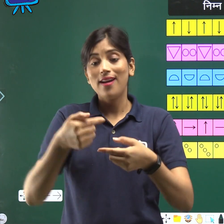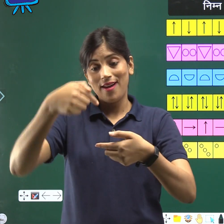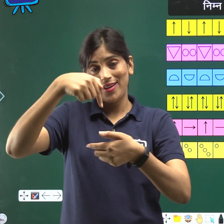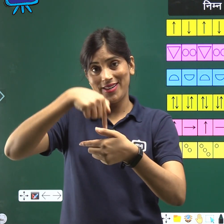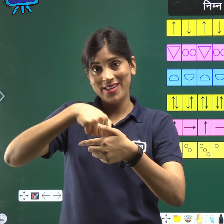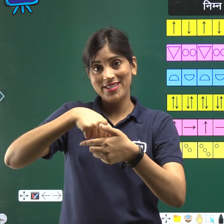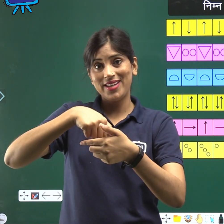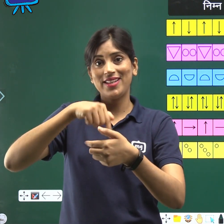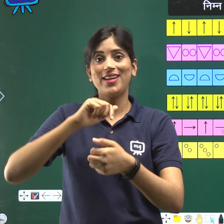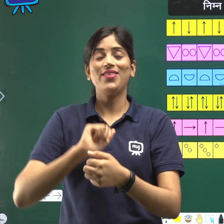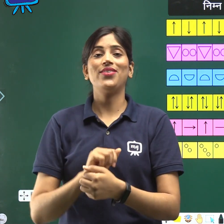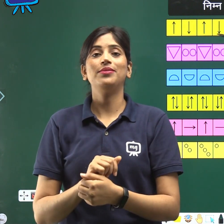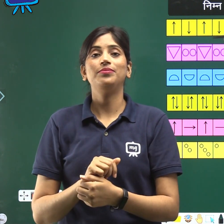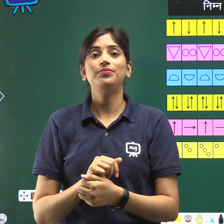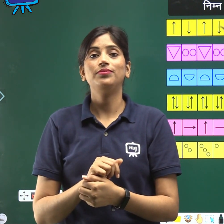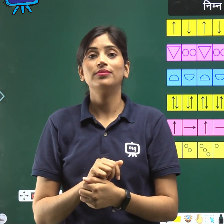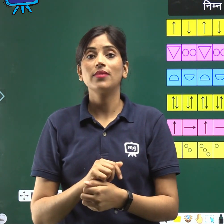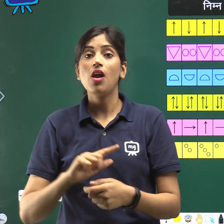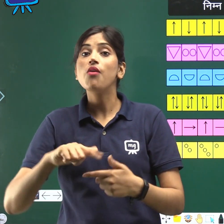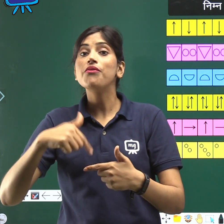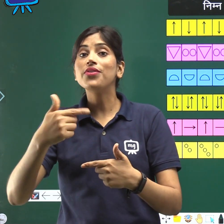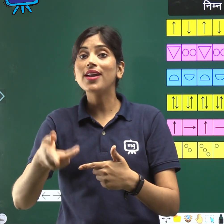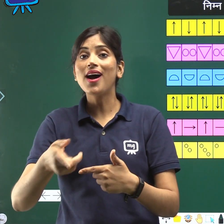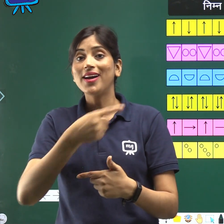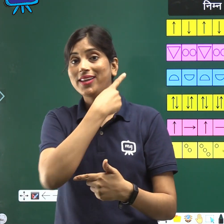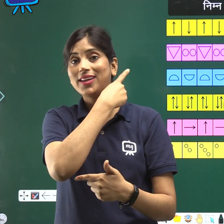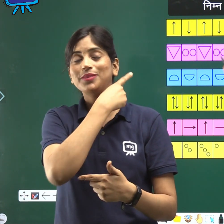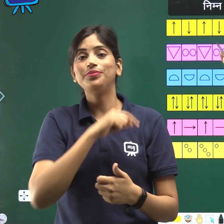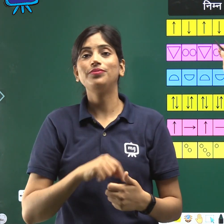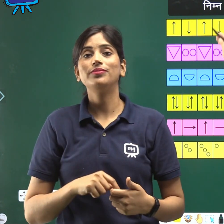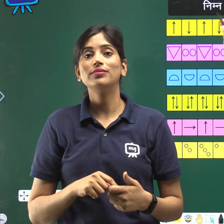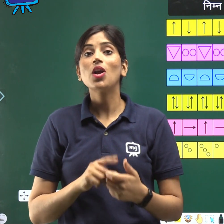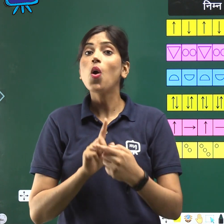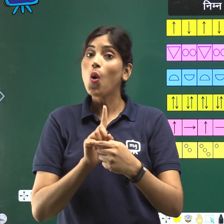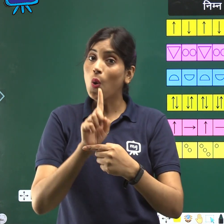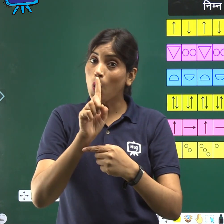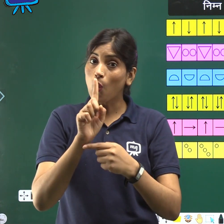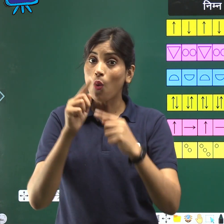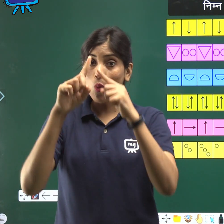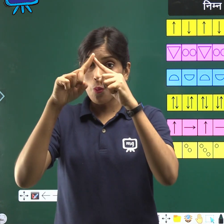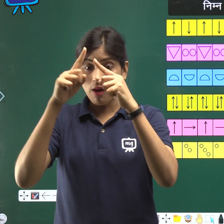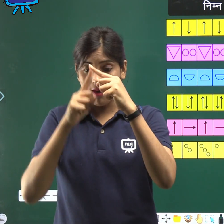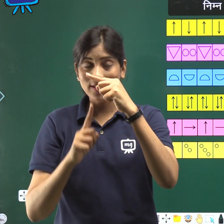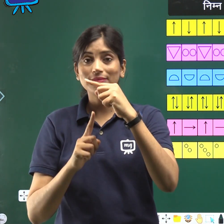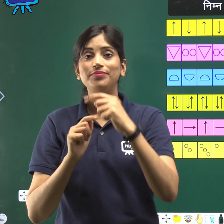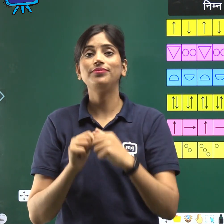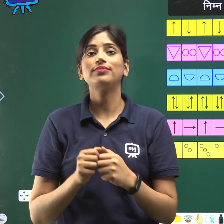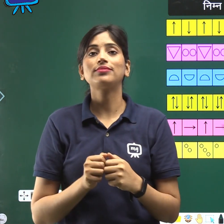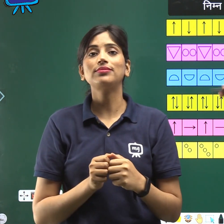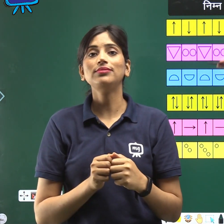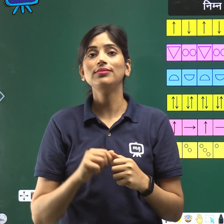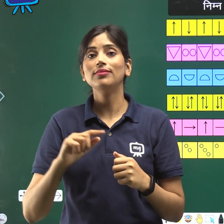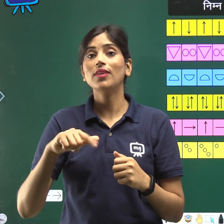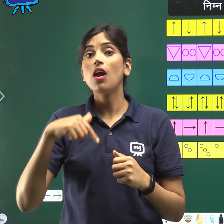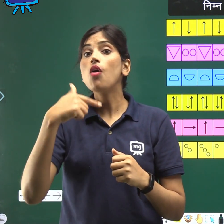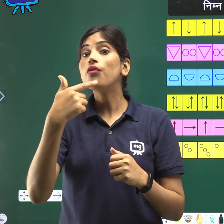नीचे की तरफ। फिर आगे ऊपर की तरफ,